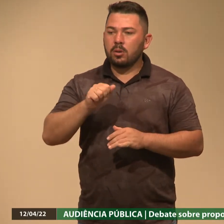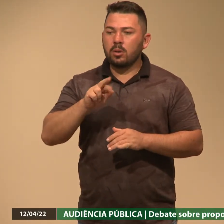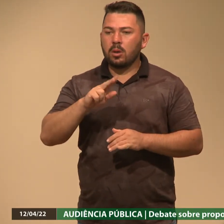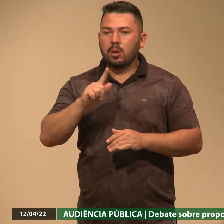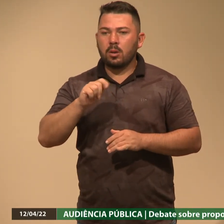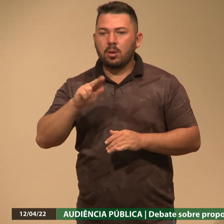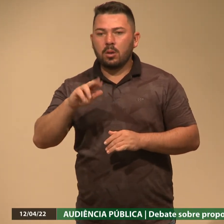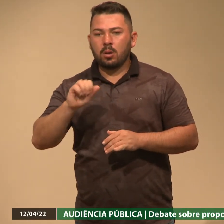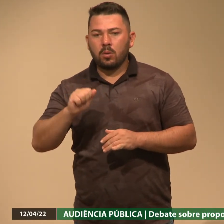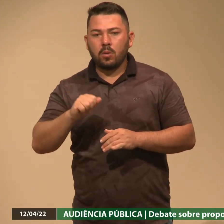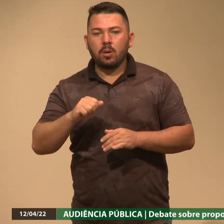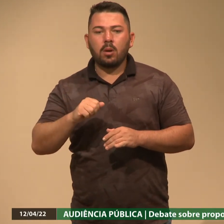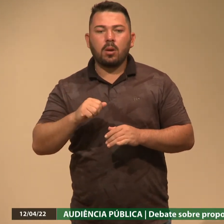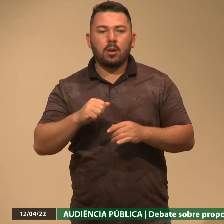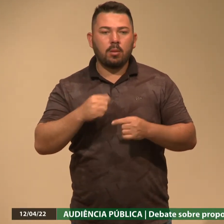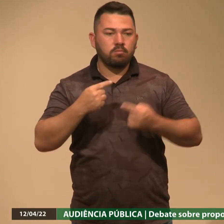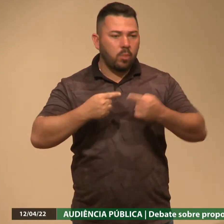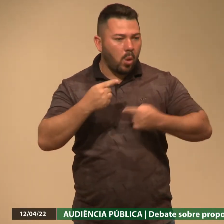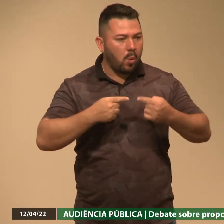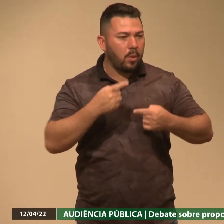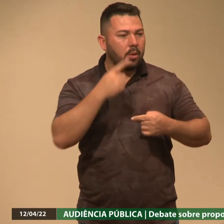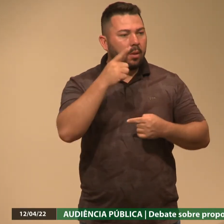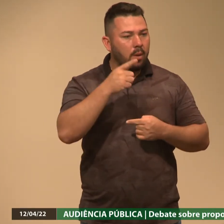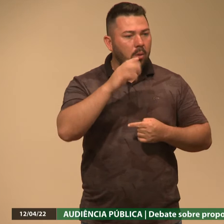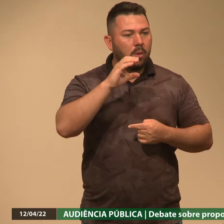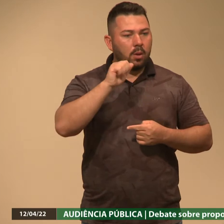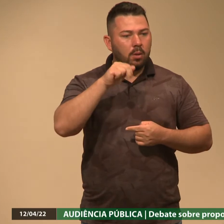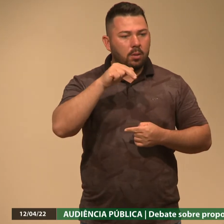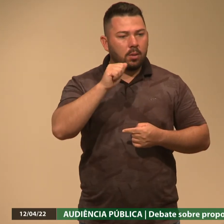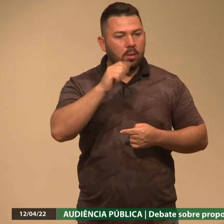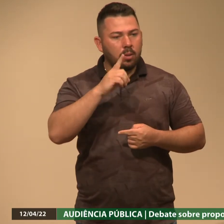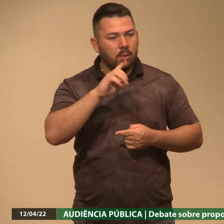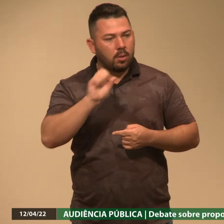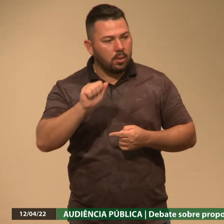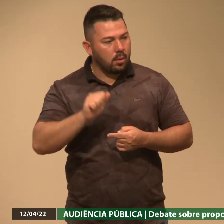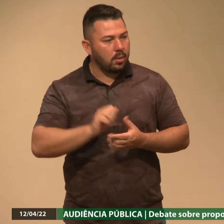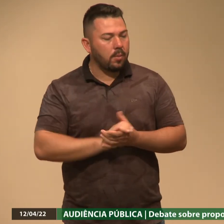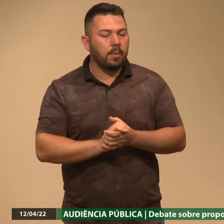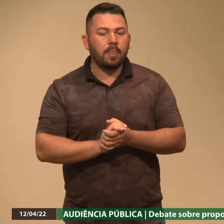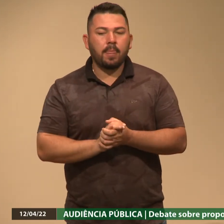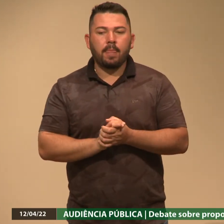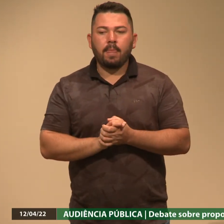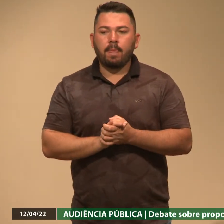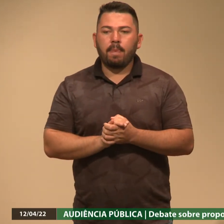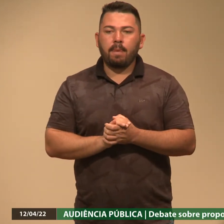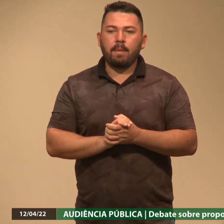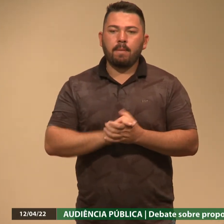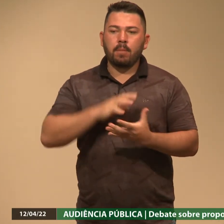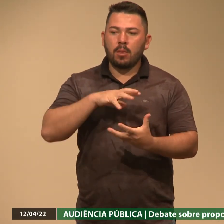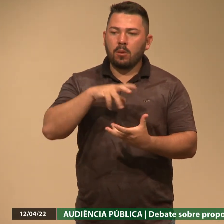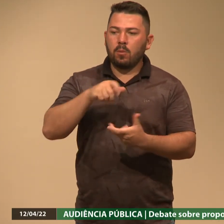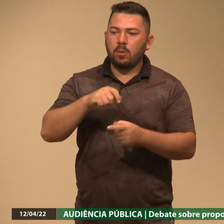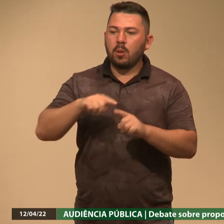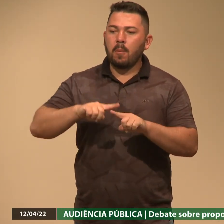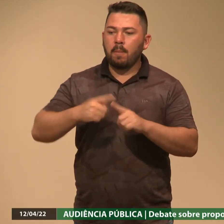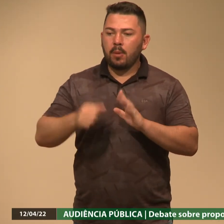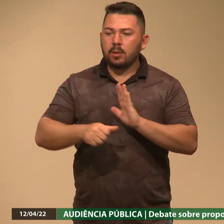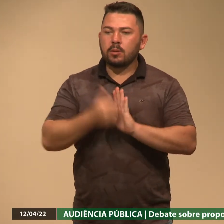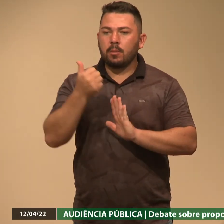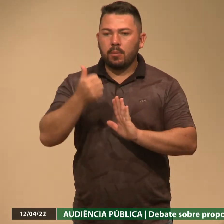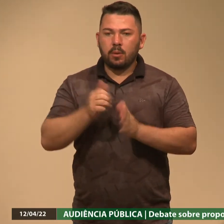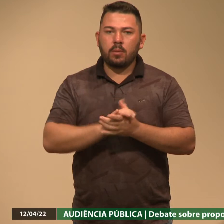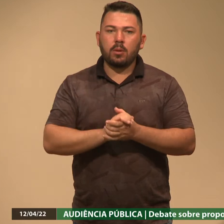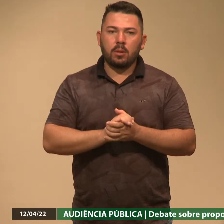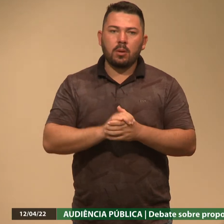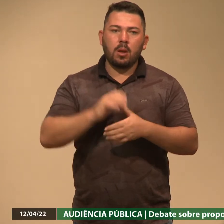compete com uma do Canadá então estamos entre na terceira ou quarta mas ela chifra e no mundo mais a primeira assim